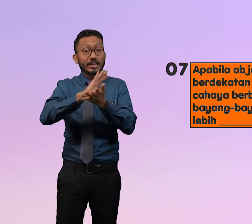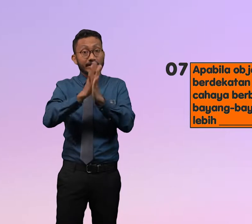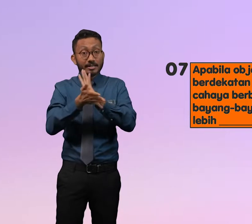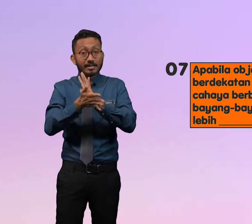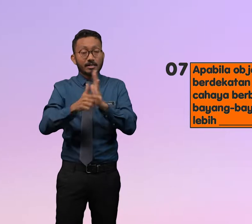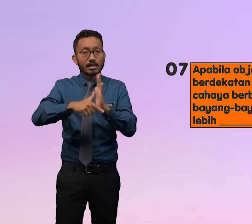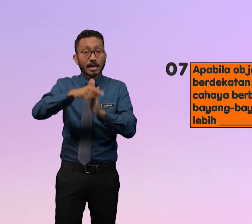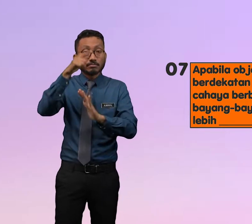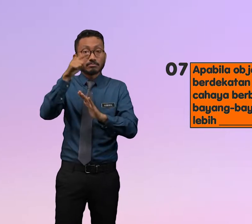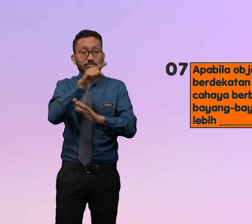menjadi lebih